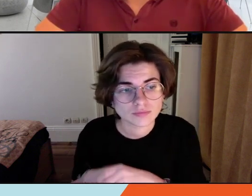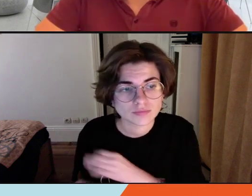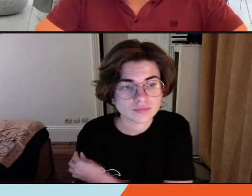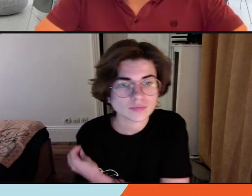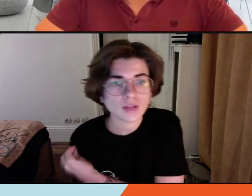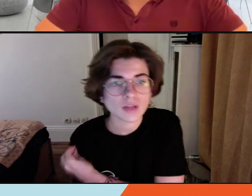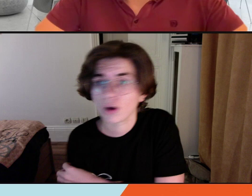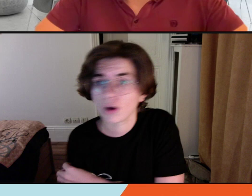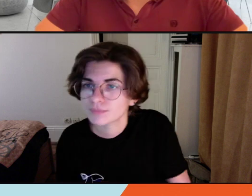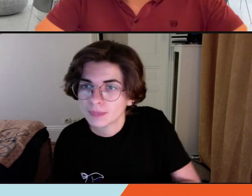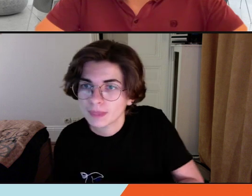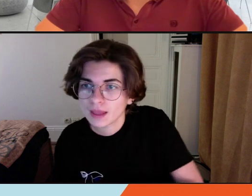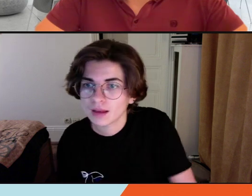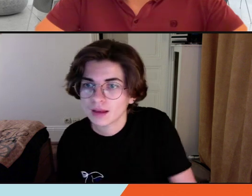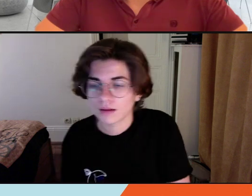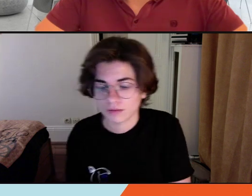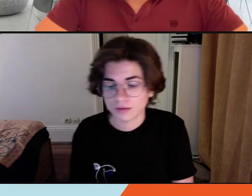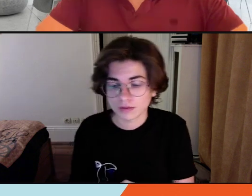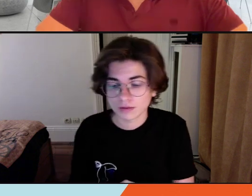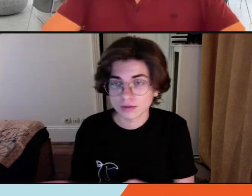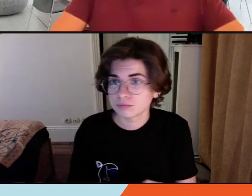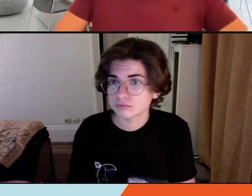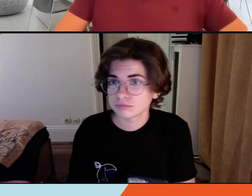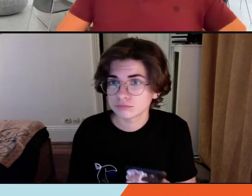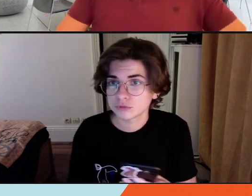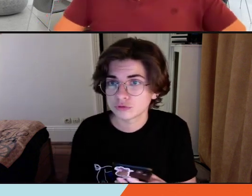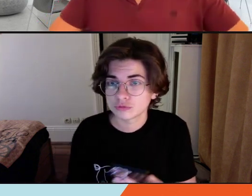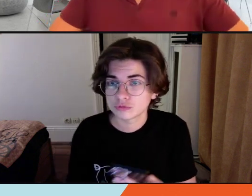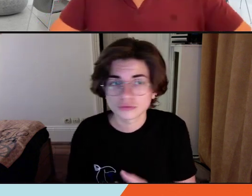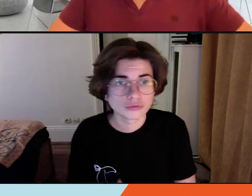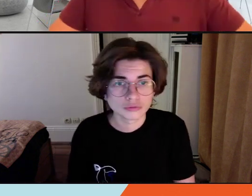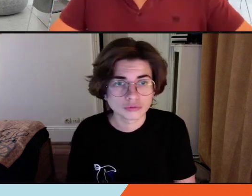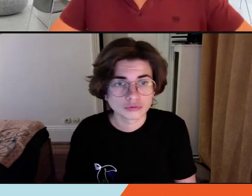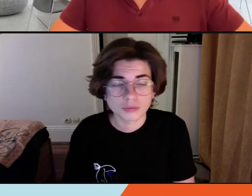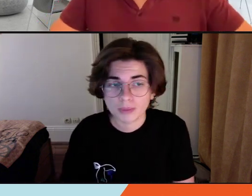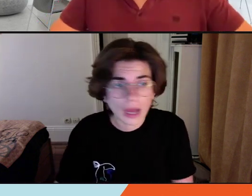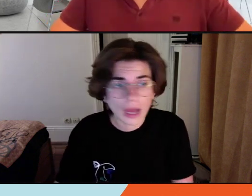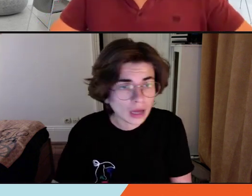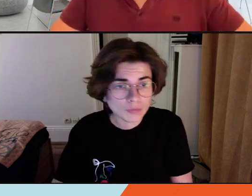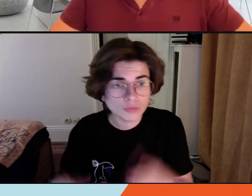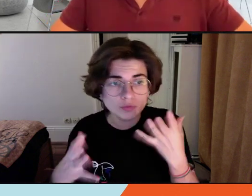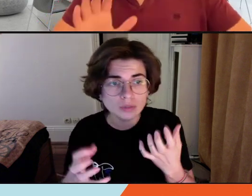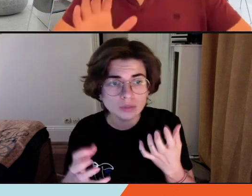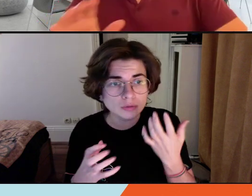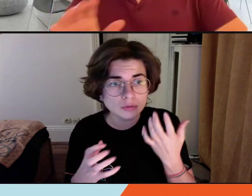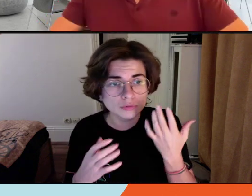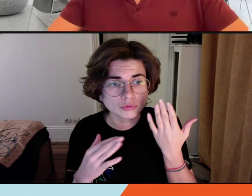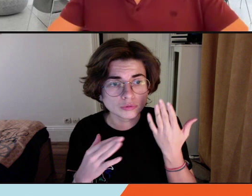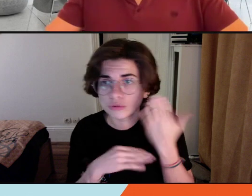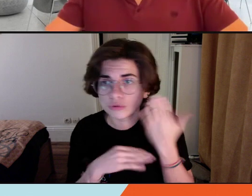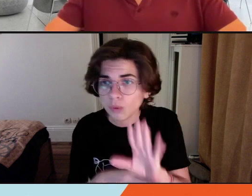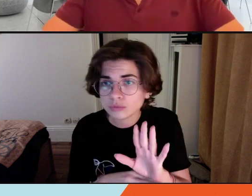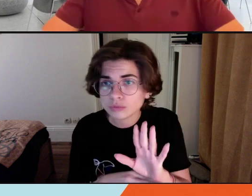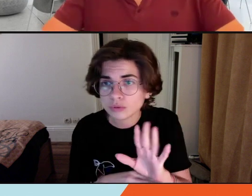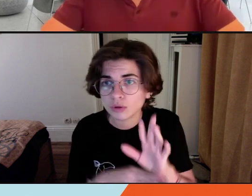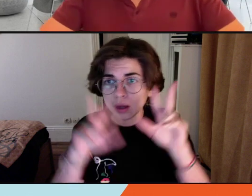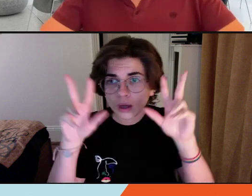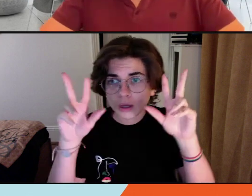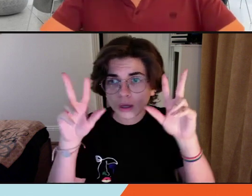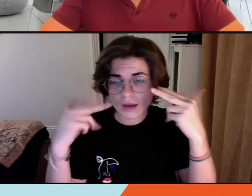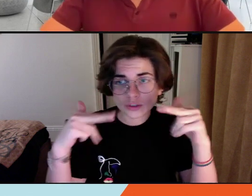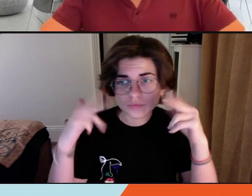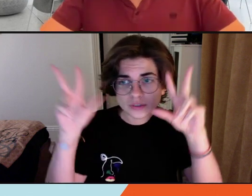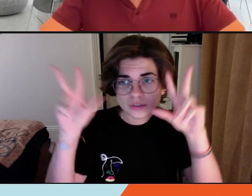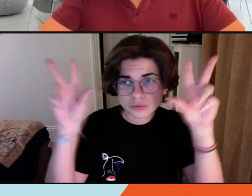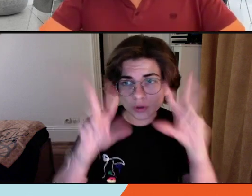Voilà. Euh, je sais pas, vous voulez que je montre avec une vidéo